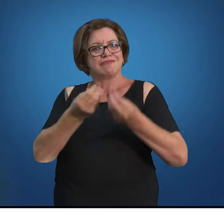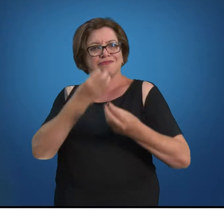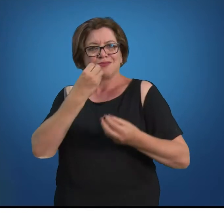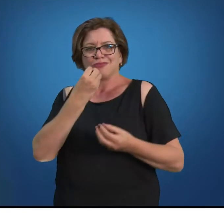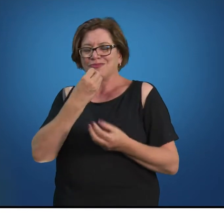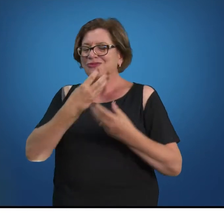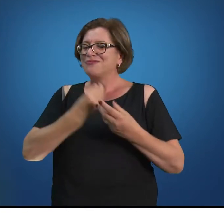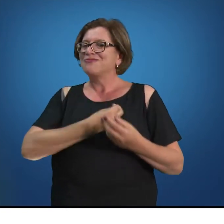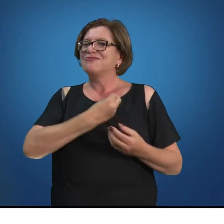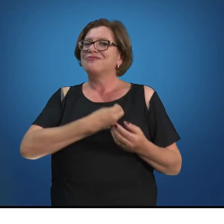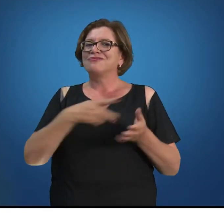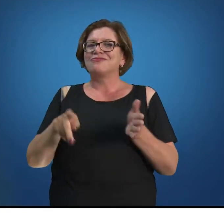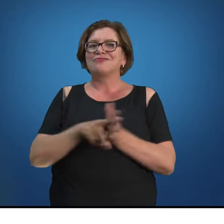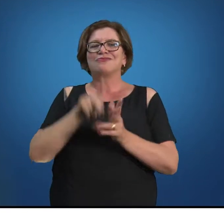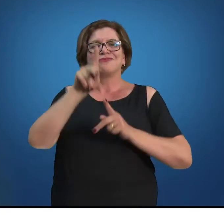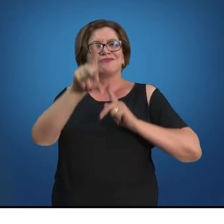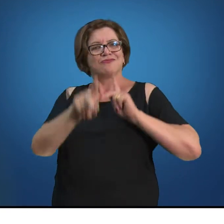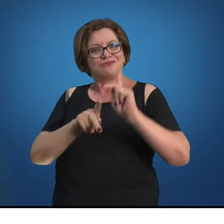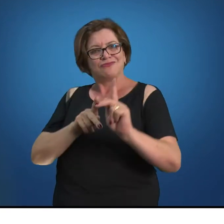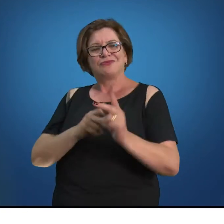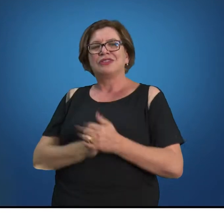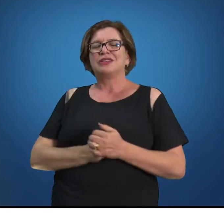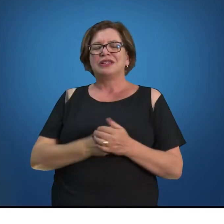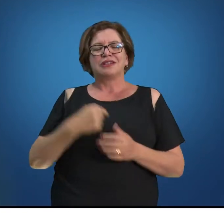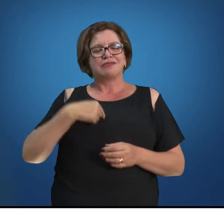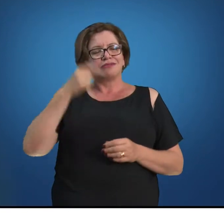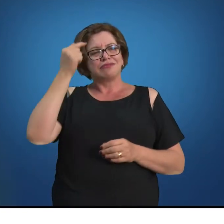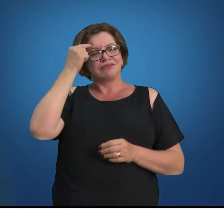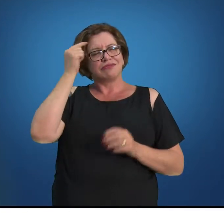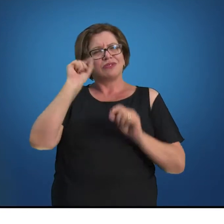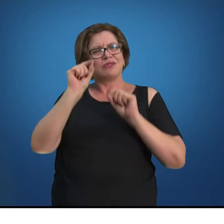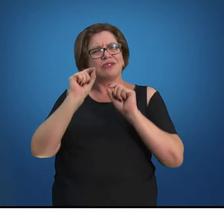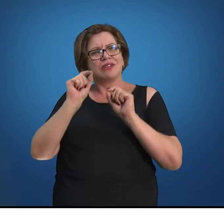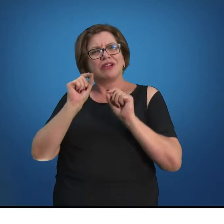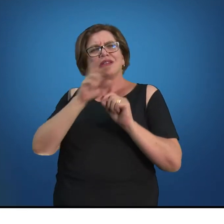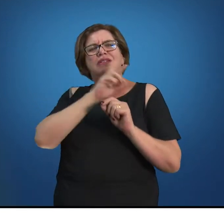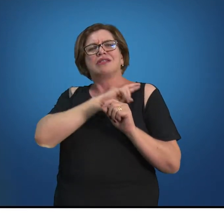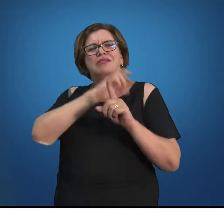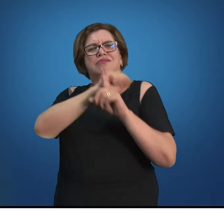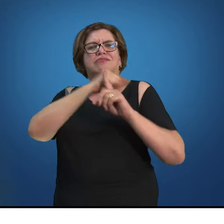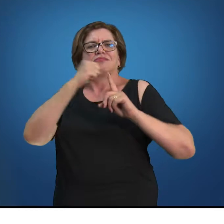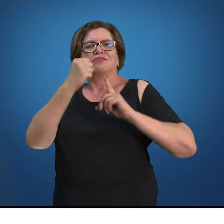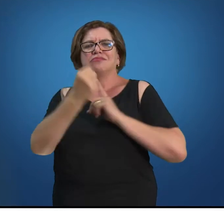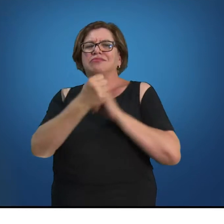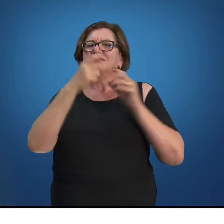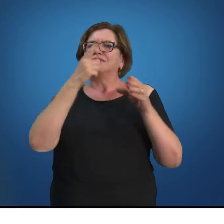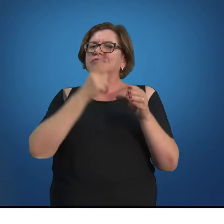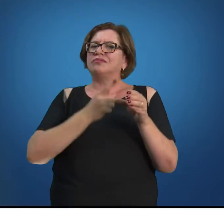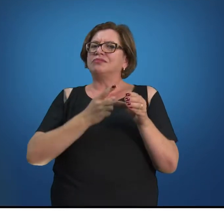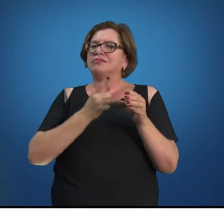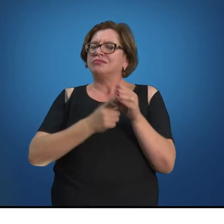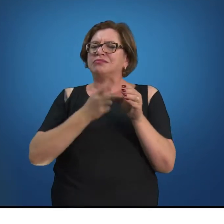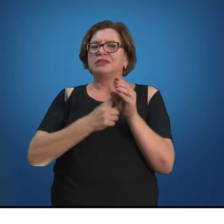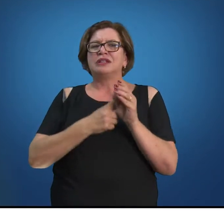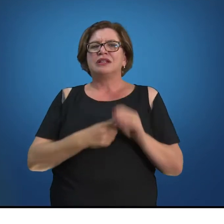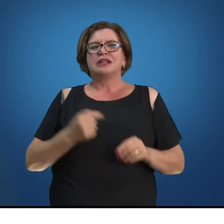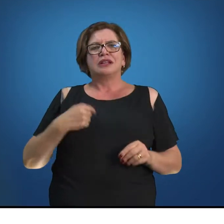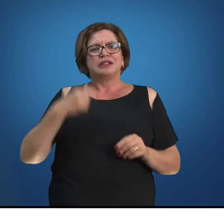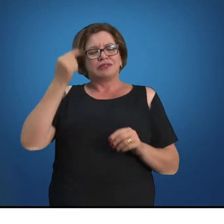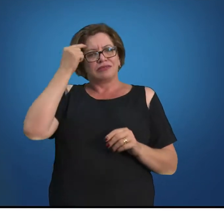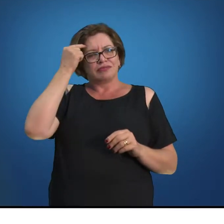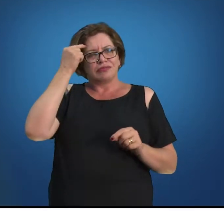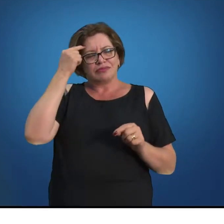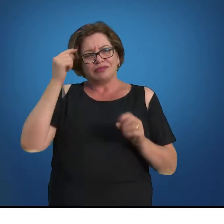habitantes. Quando nós pensamos nas funções sociais da cidade, nós pensamos de que cada